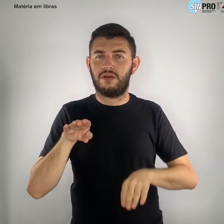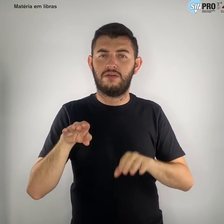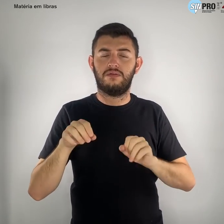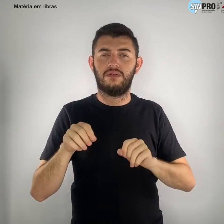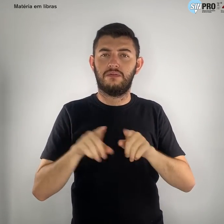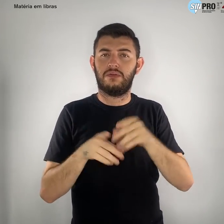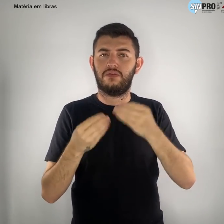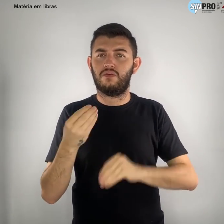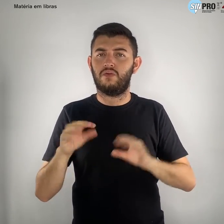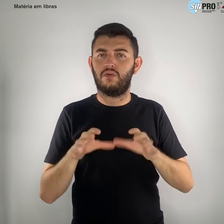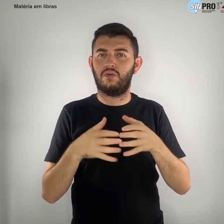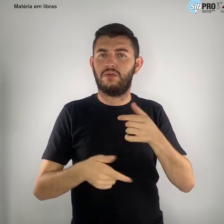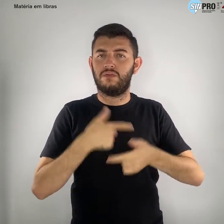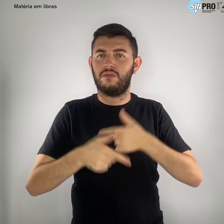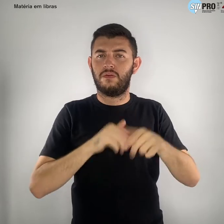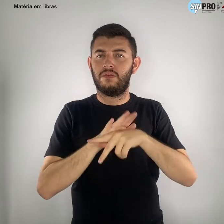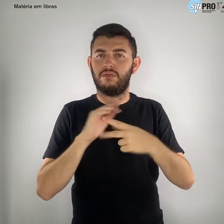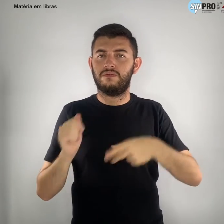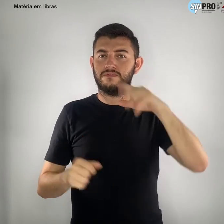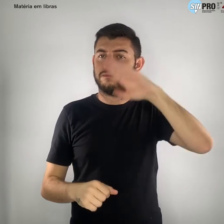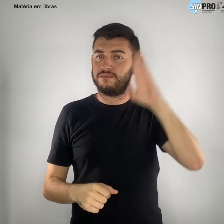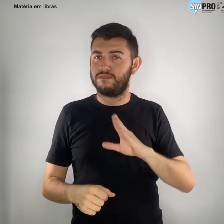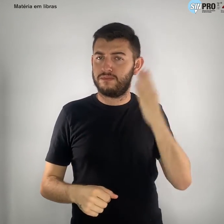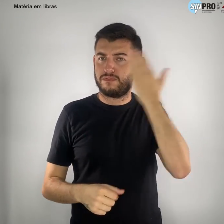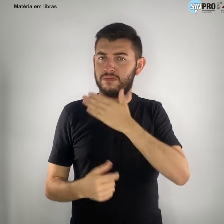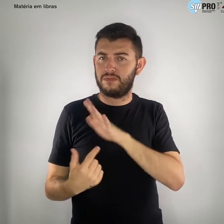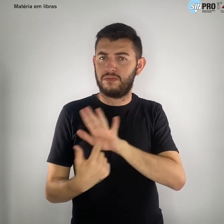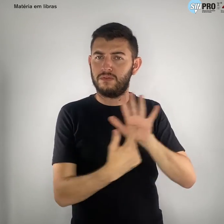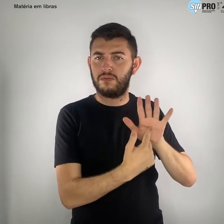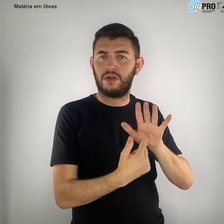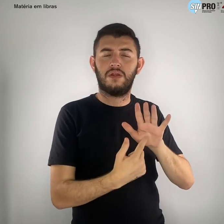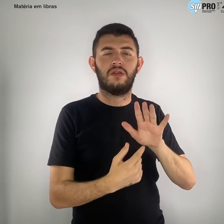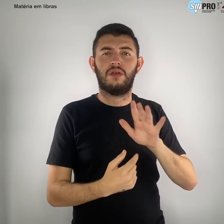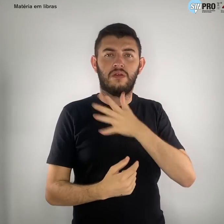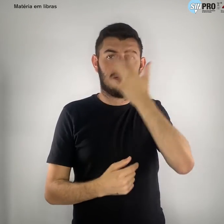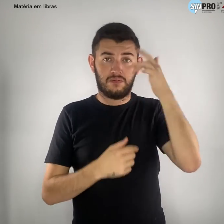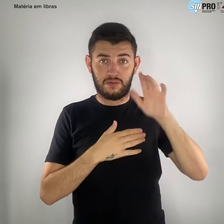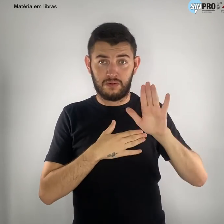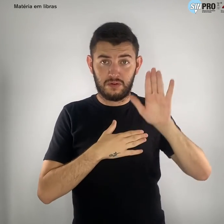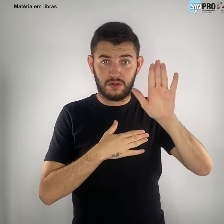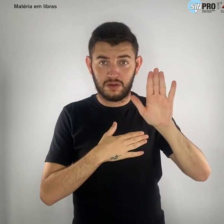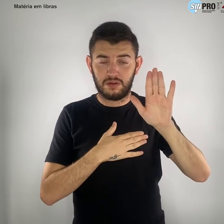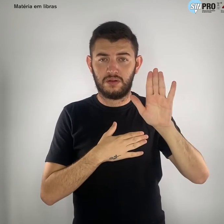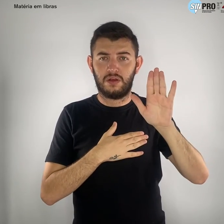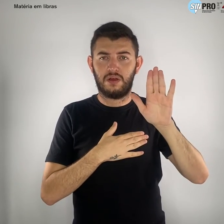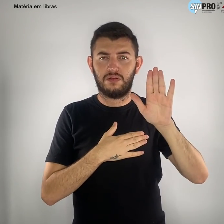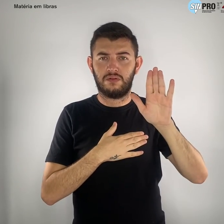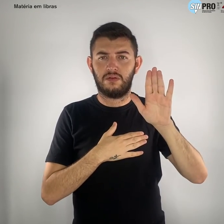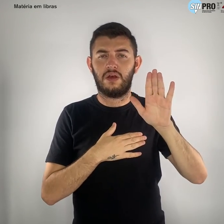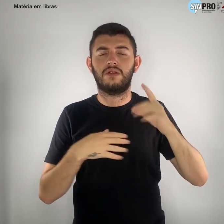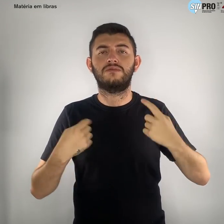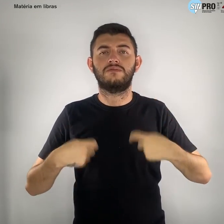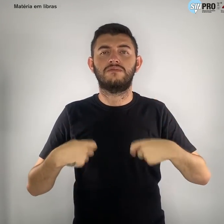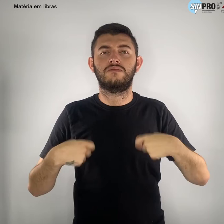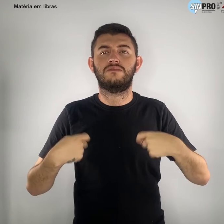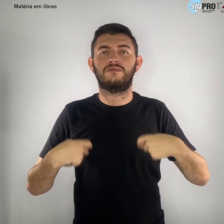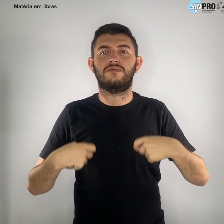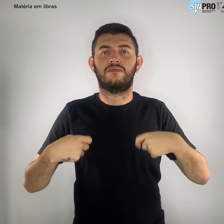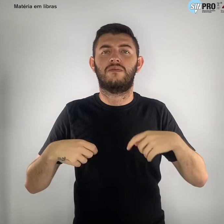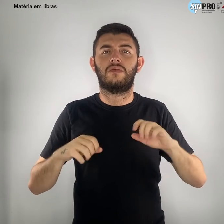no nosso país, apresentamos para os candidatos a necessidade de defenderem o que já